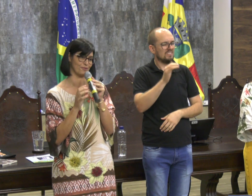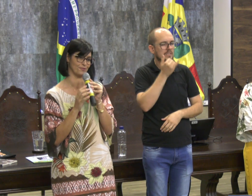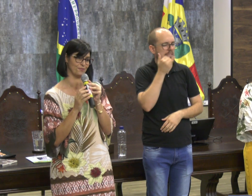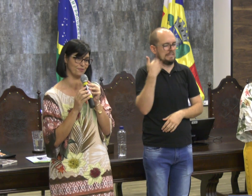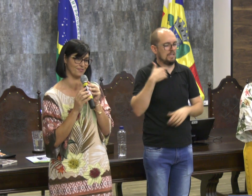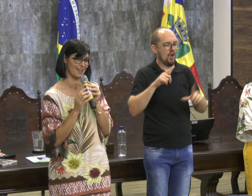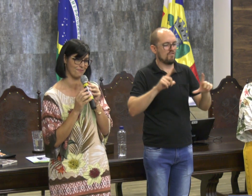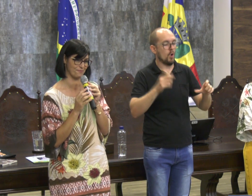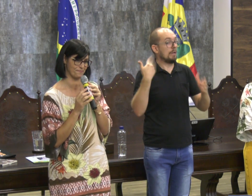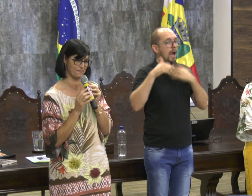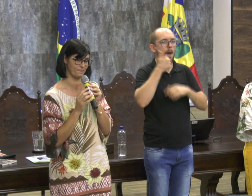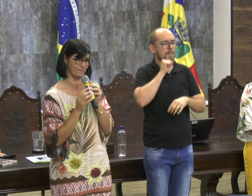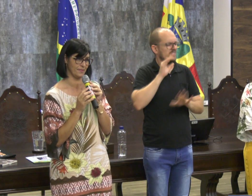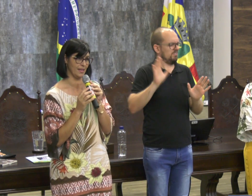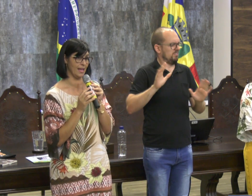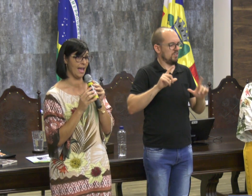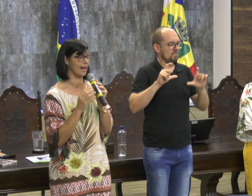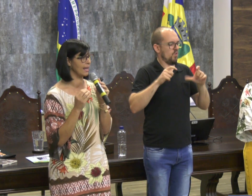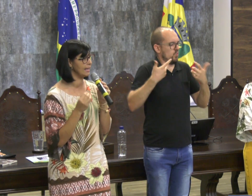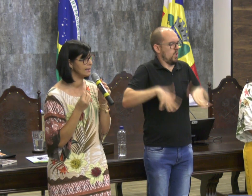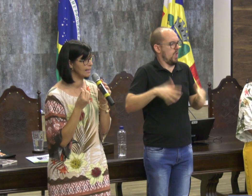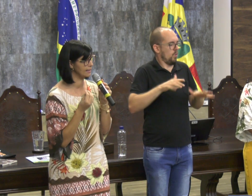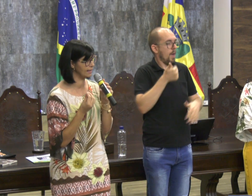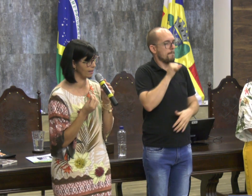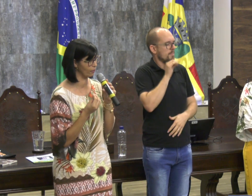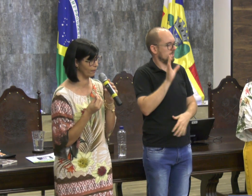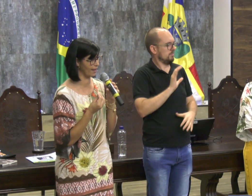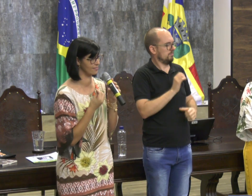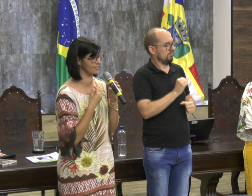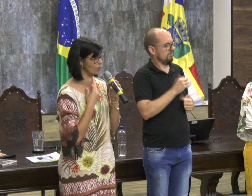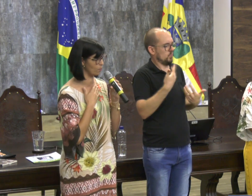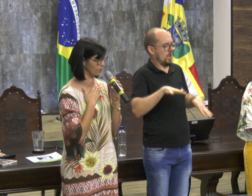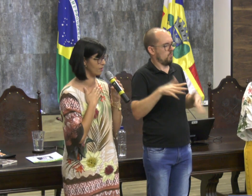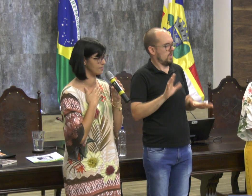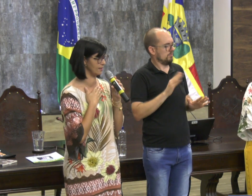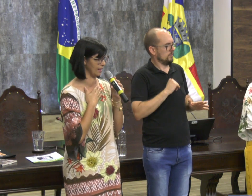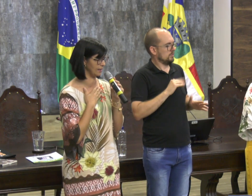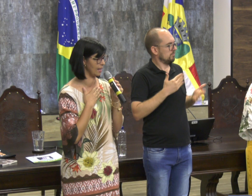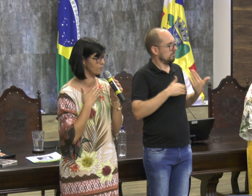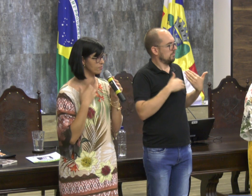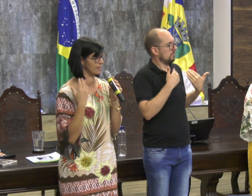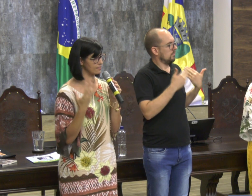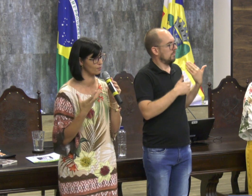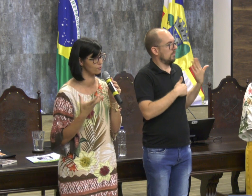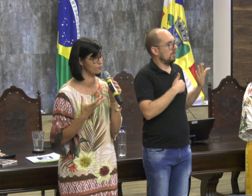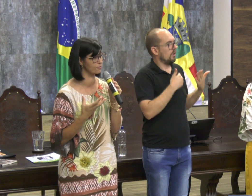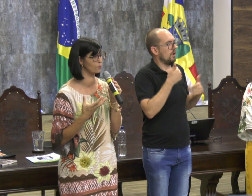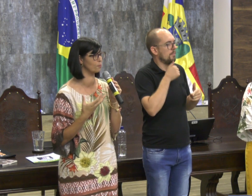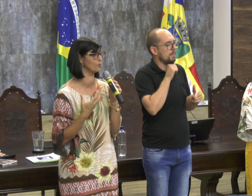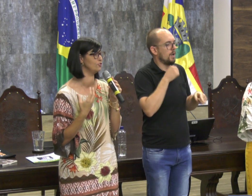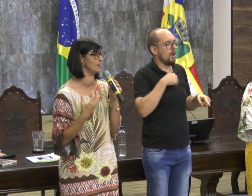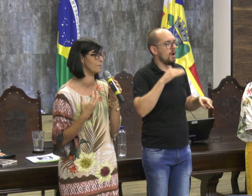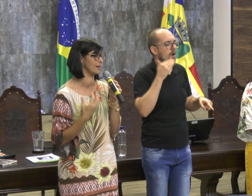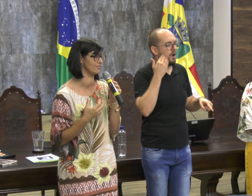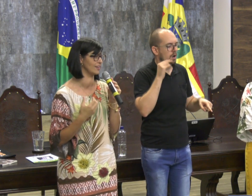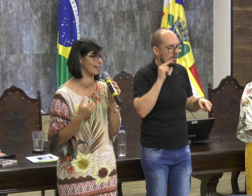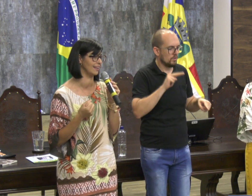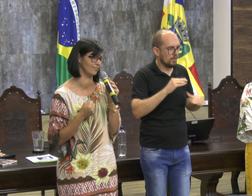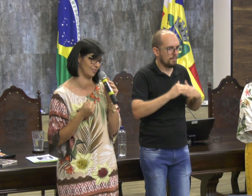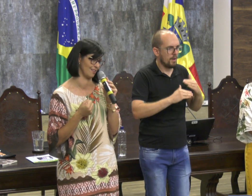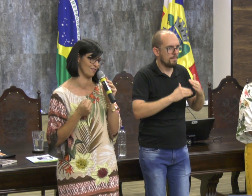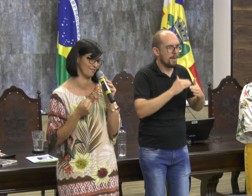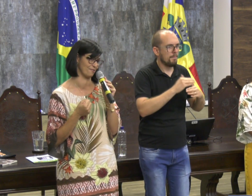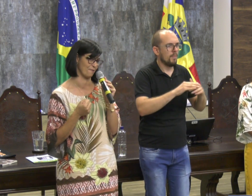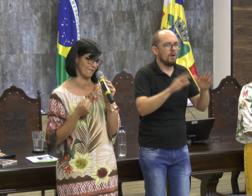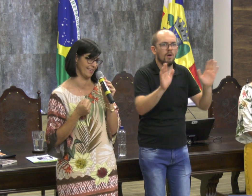nenhuma foto do Gustavo. Ela entendeu, assim como nós entendemos, que essa construção não podia mais ficar